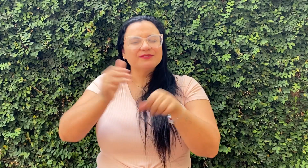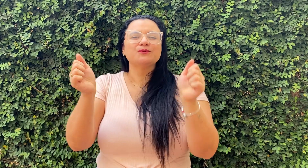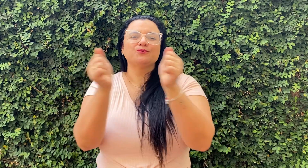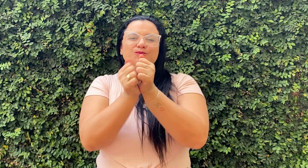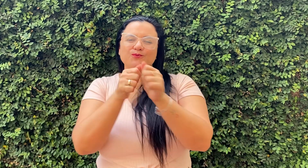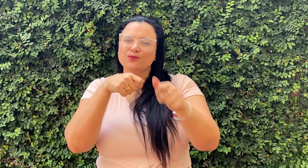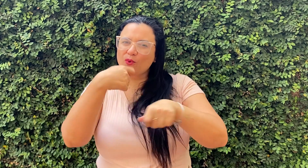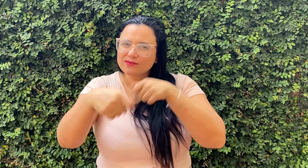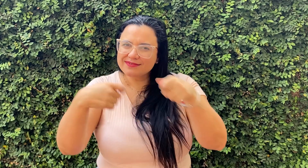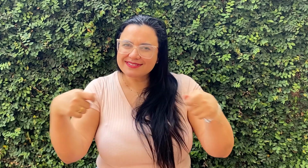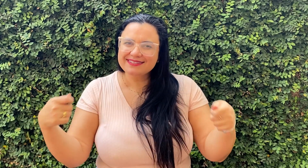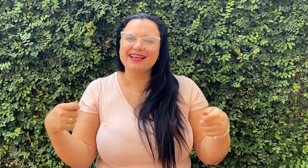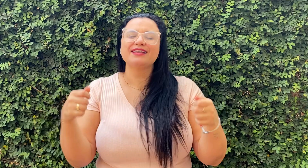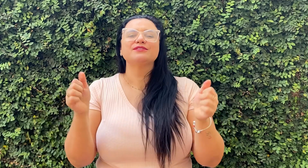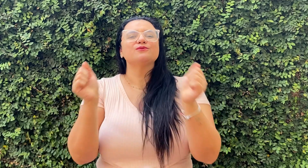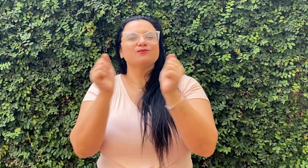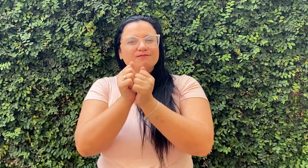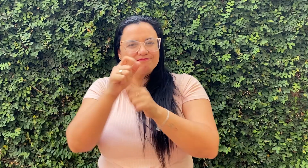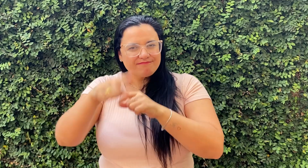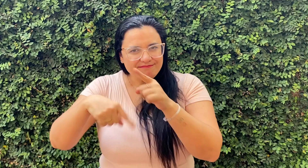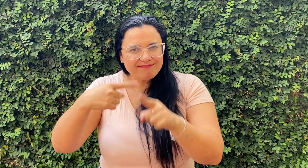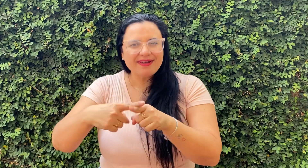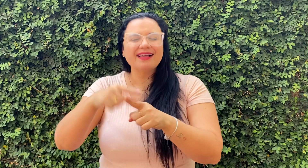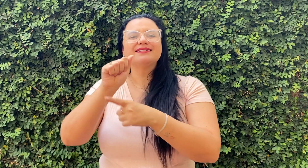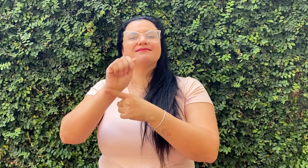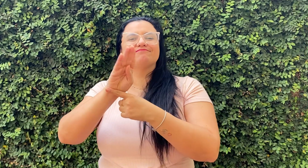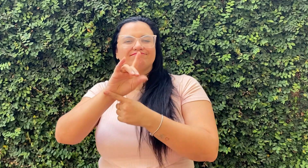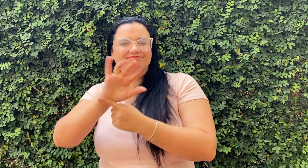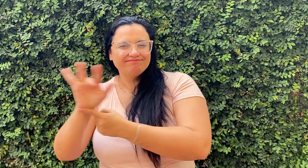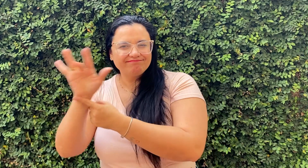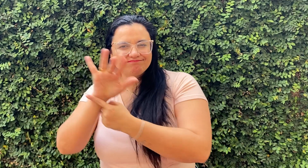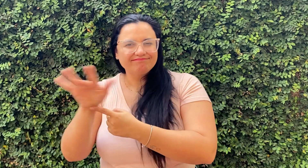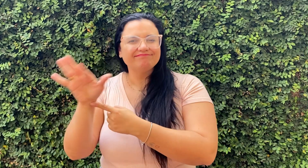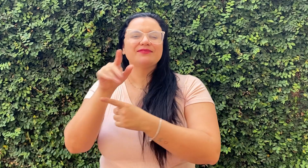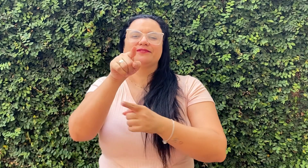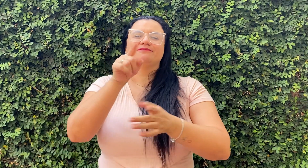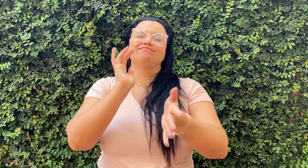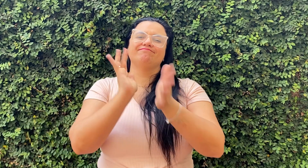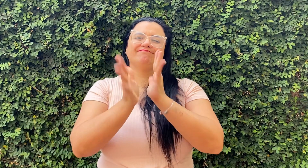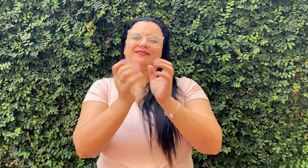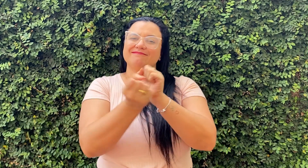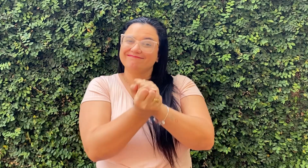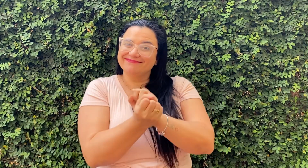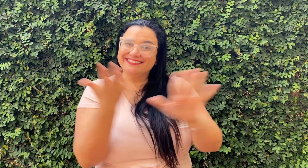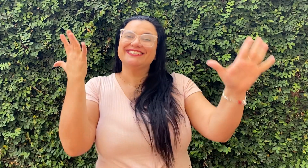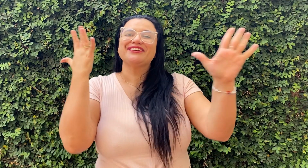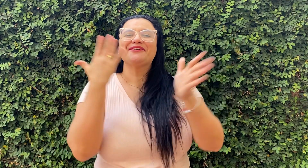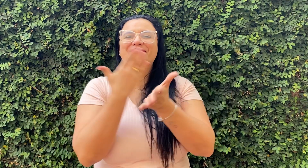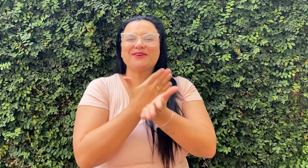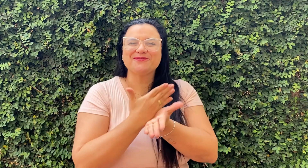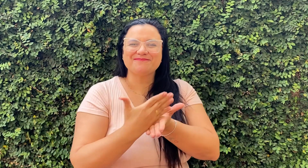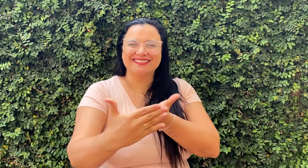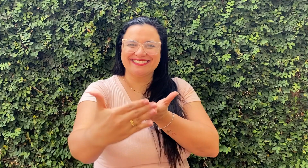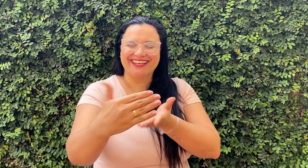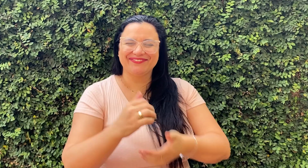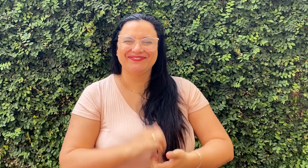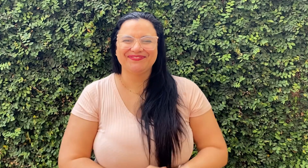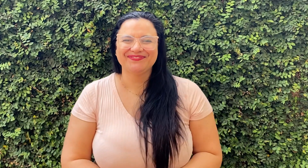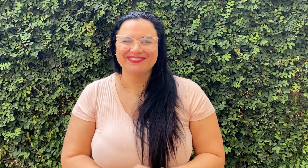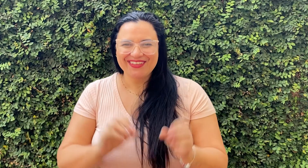também, para você treinar nos contextos que eles podem ser usados, juntamente com a sua datilologia, para você começar a